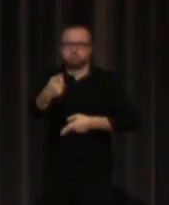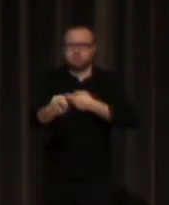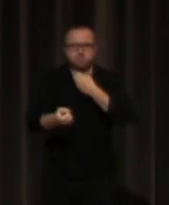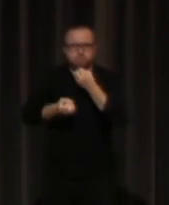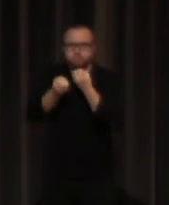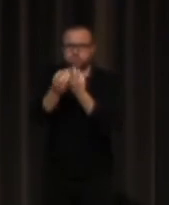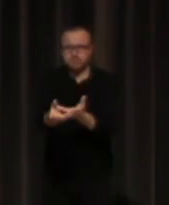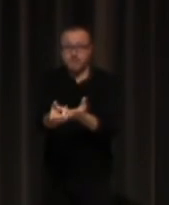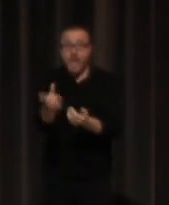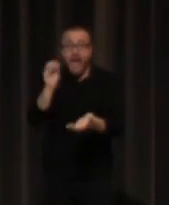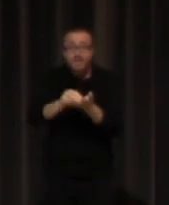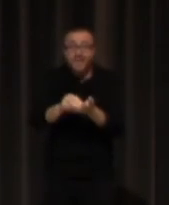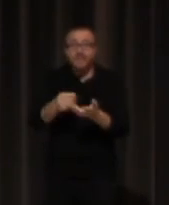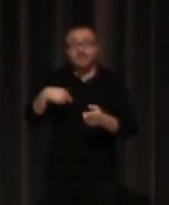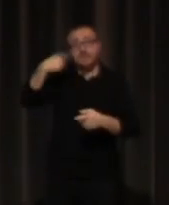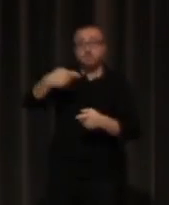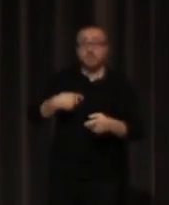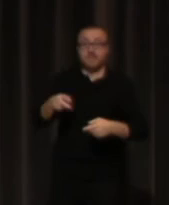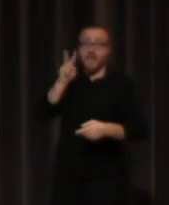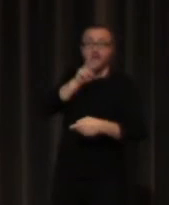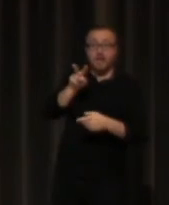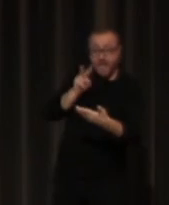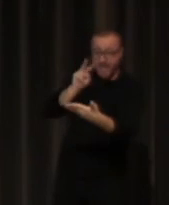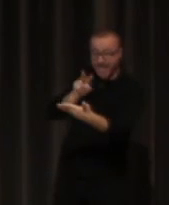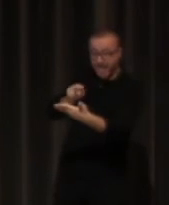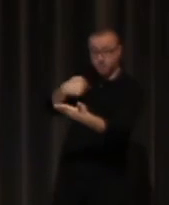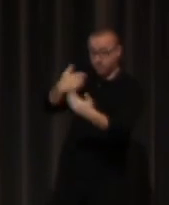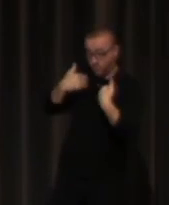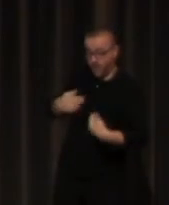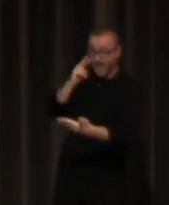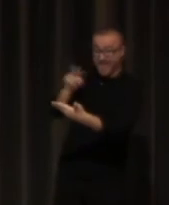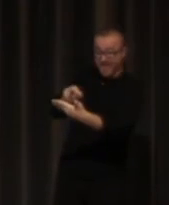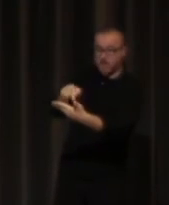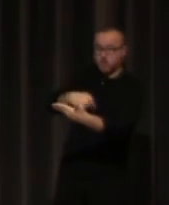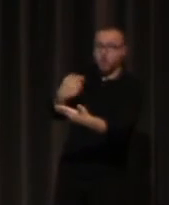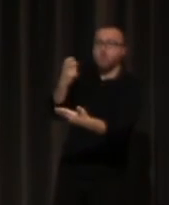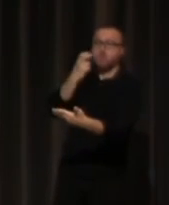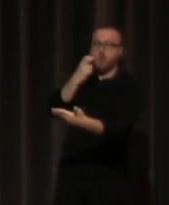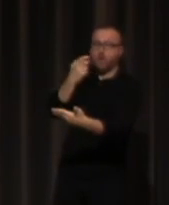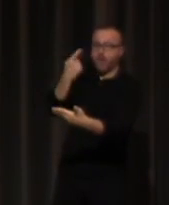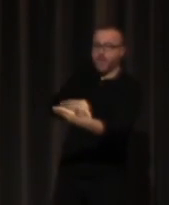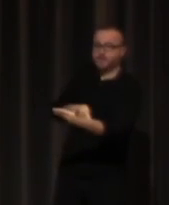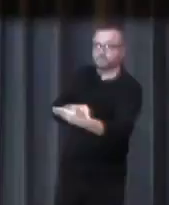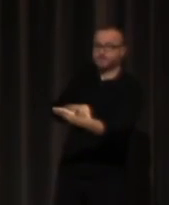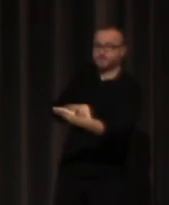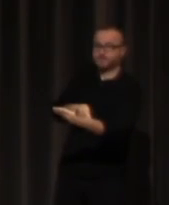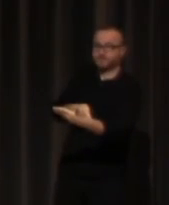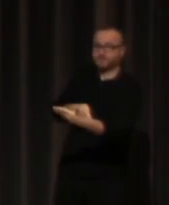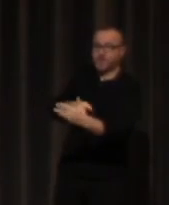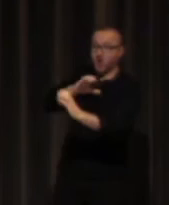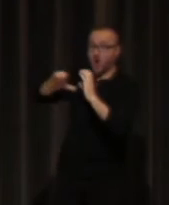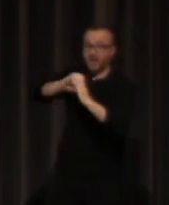sí tenen por, molt sovint, i tenen por de descobrir que el seu món no és ben bé tan segur com es